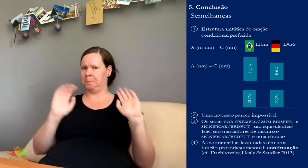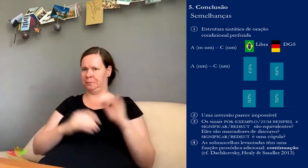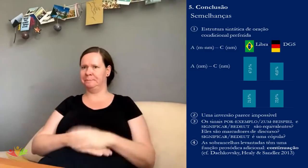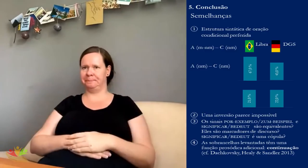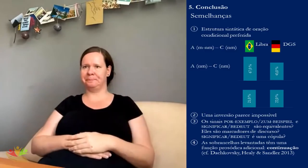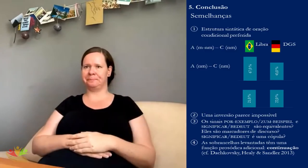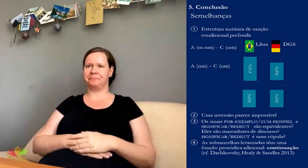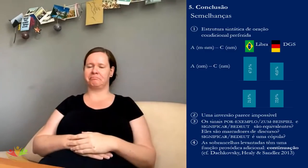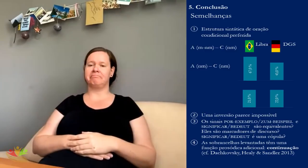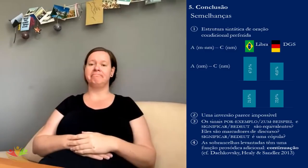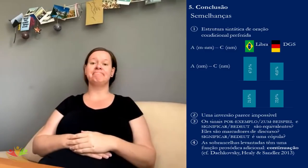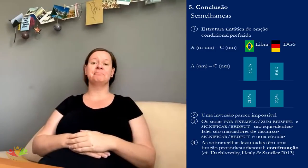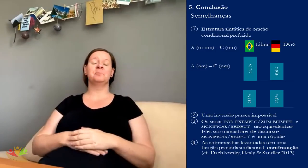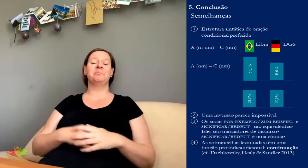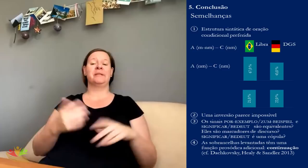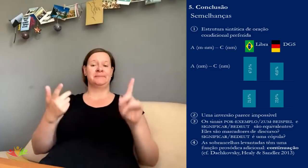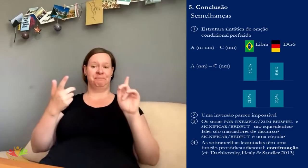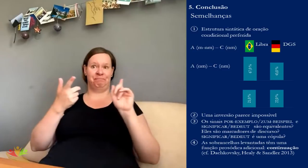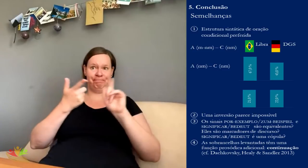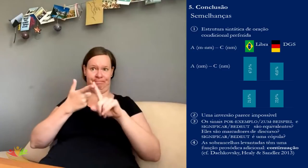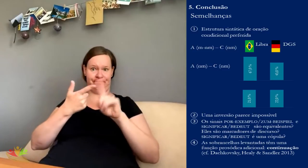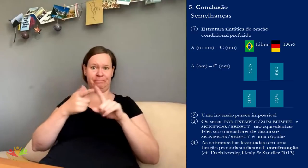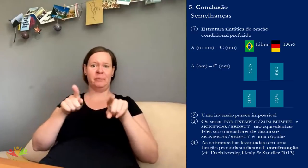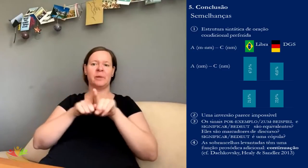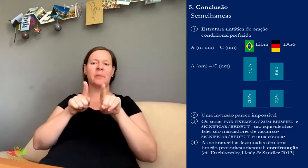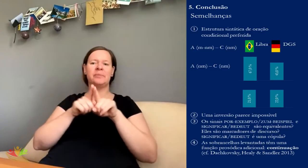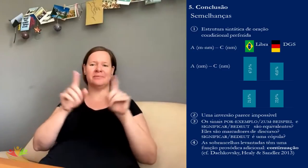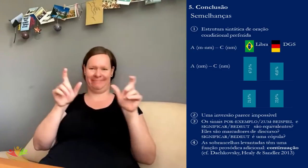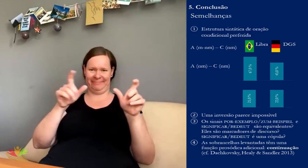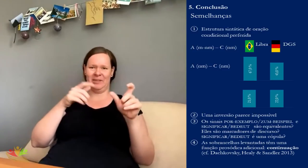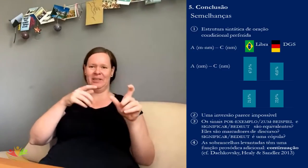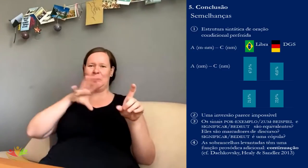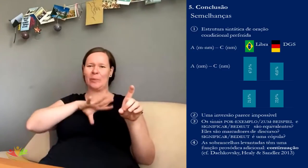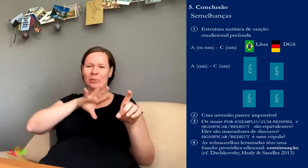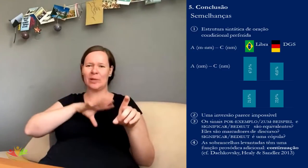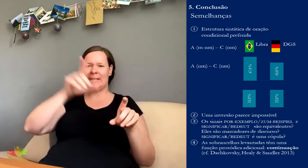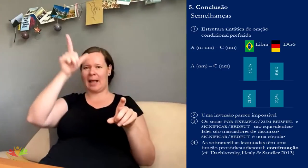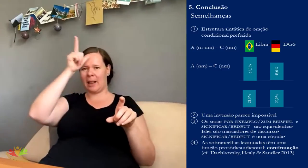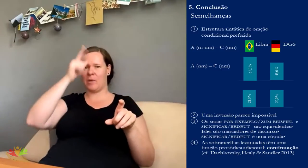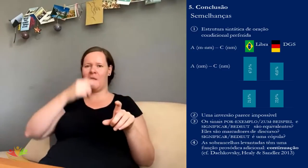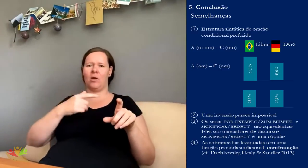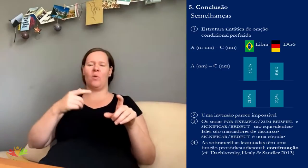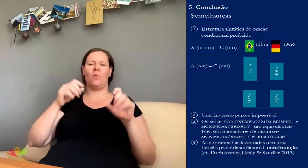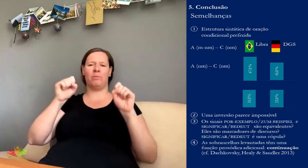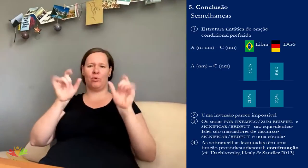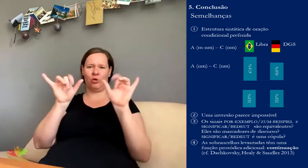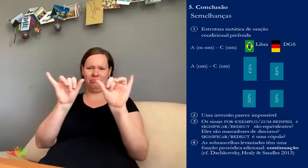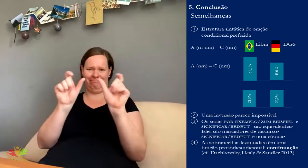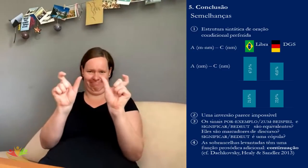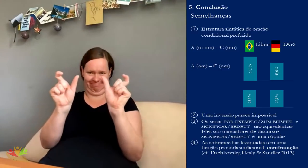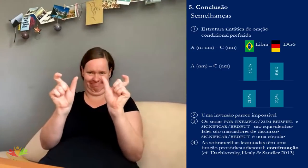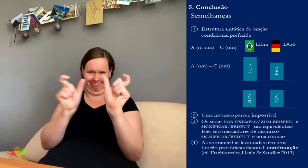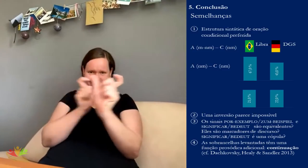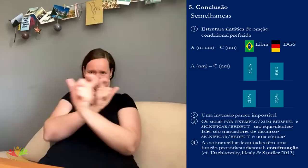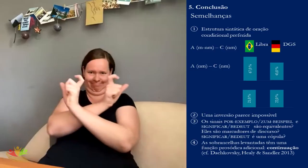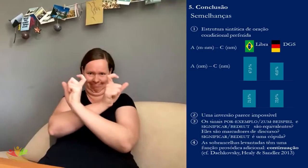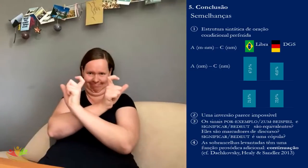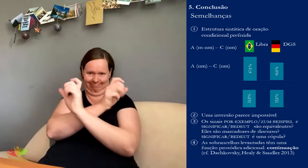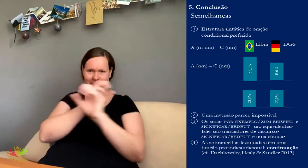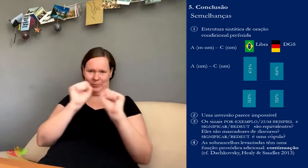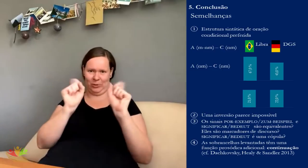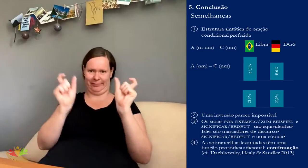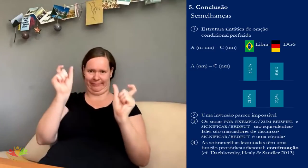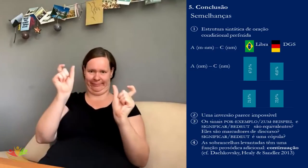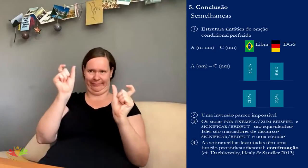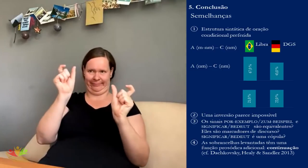consequente com marcas não manuais, mas isso fica em segundo lugar em relação à estratégia manual. Uma segunda observação